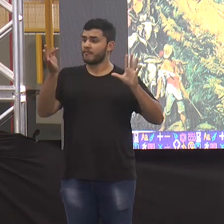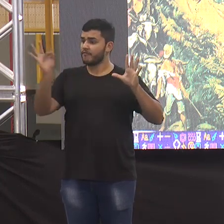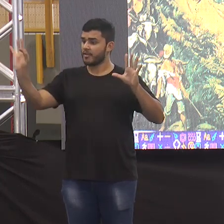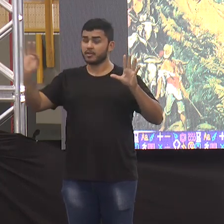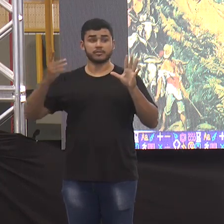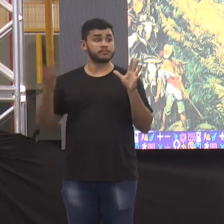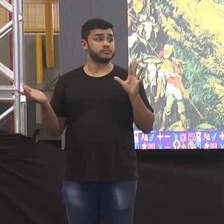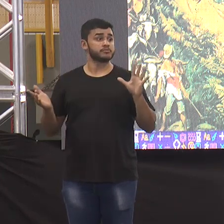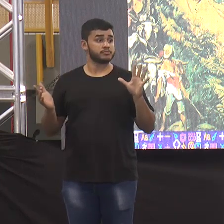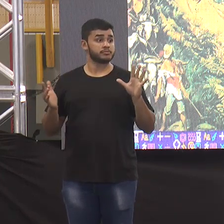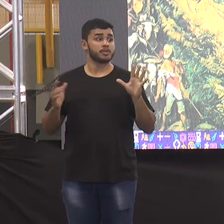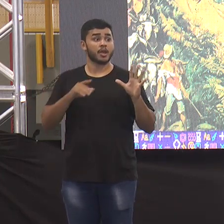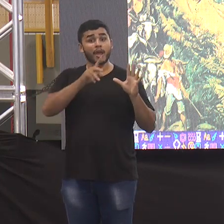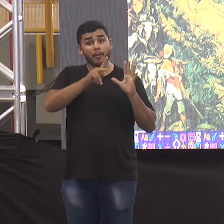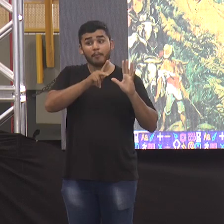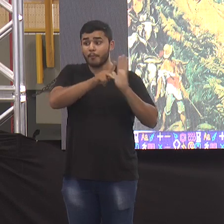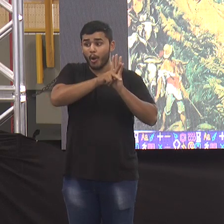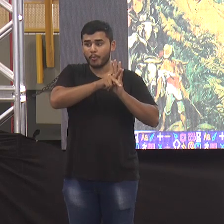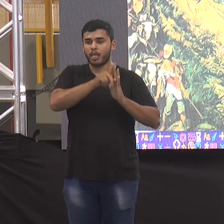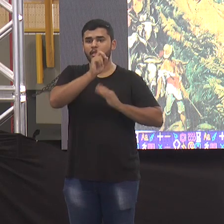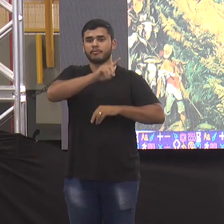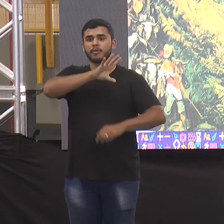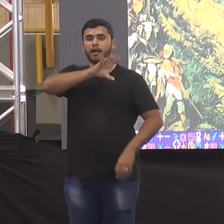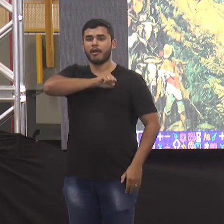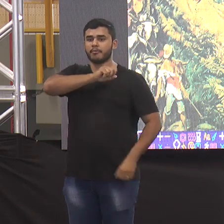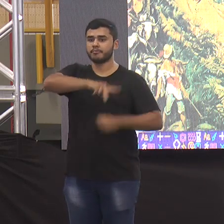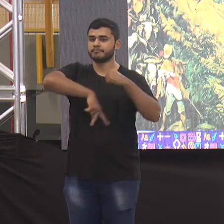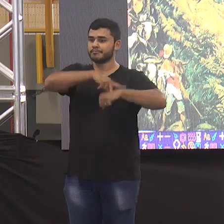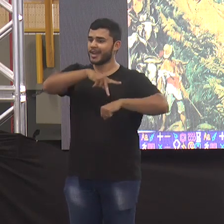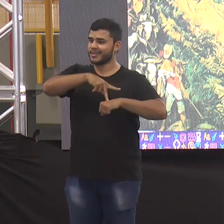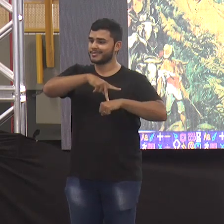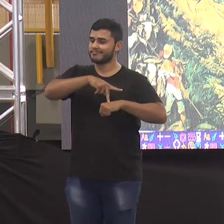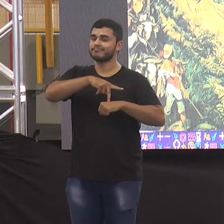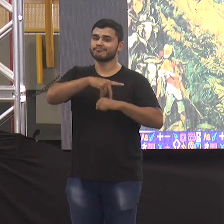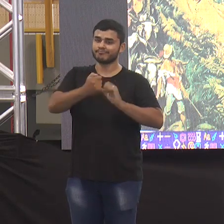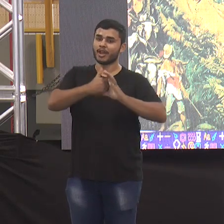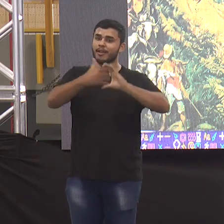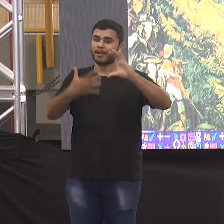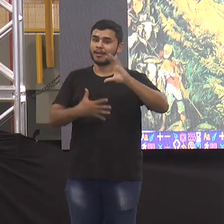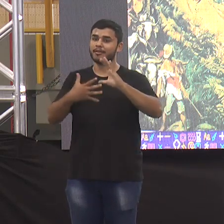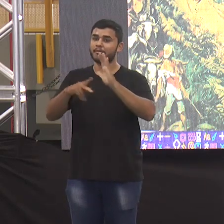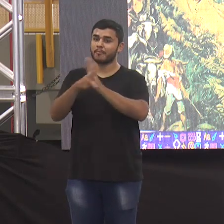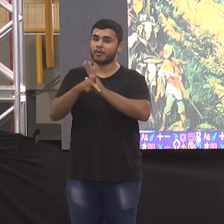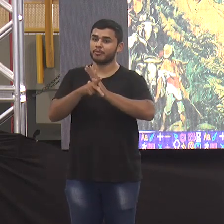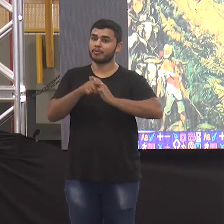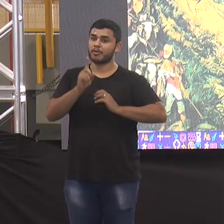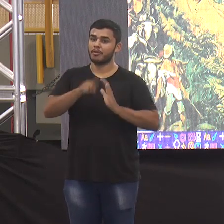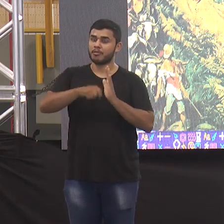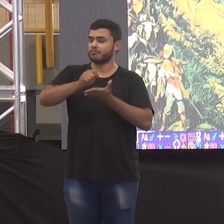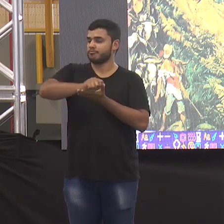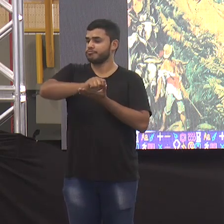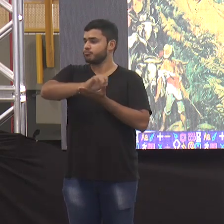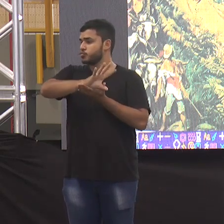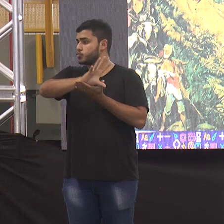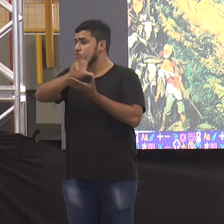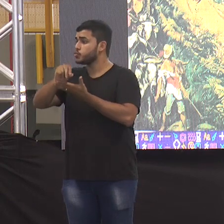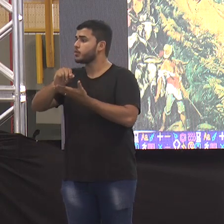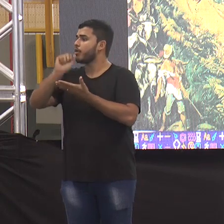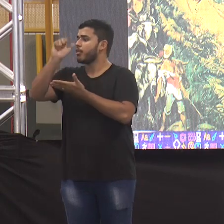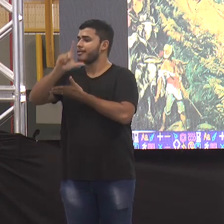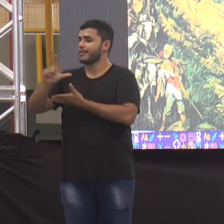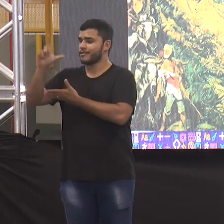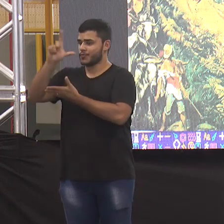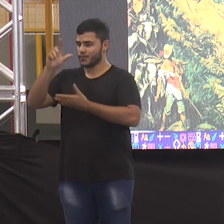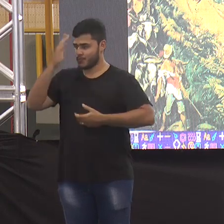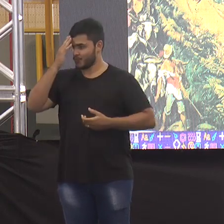França. É da essência do romantismo ser nacionalista. No Brasil, talvez nós tivéssemos